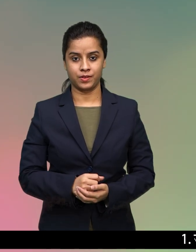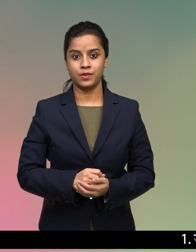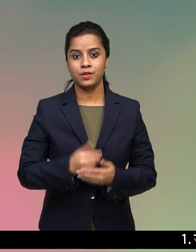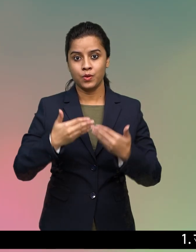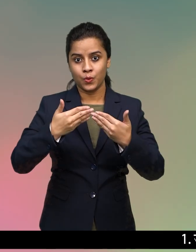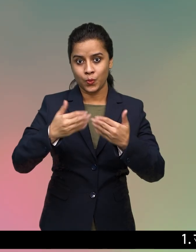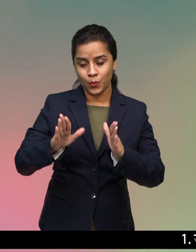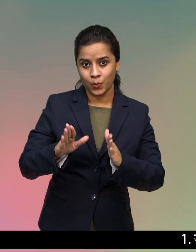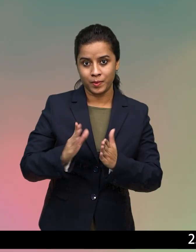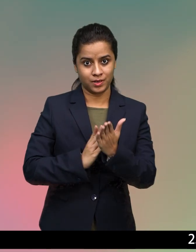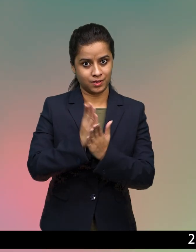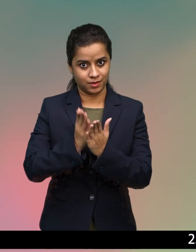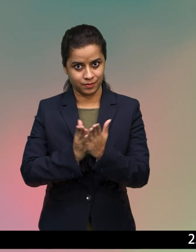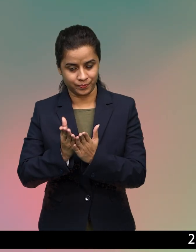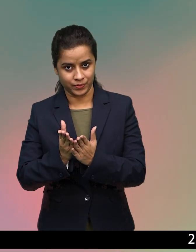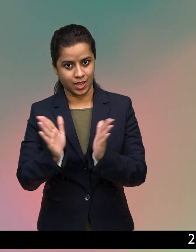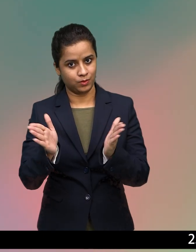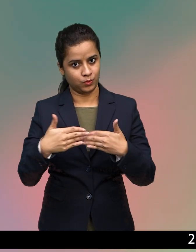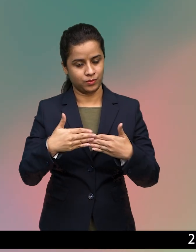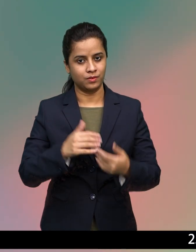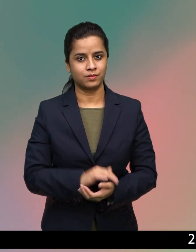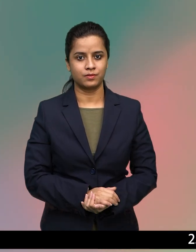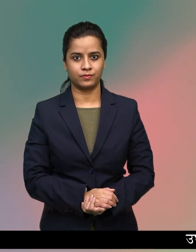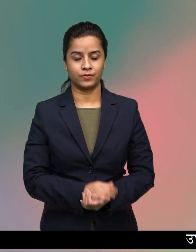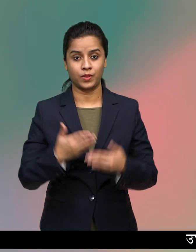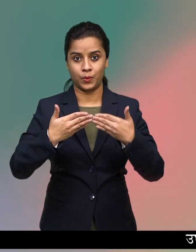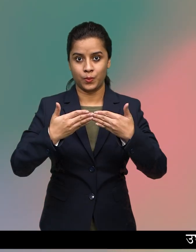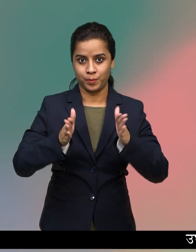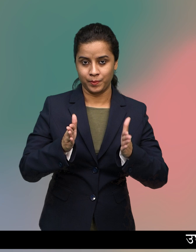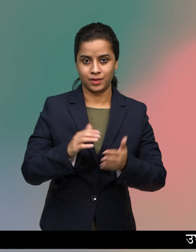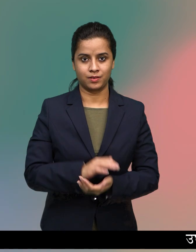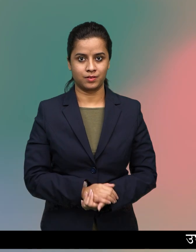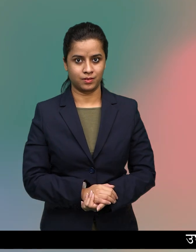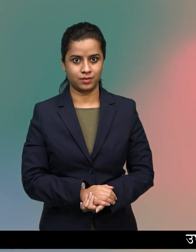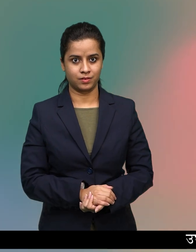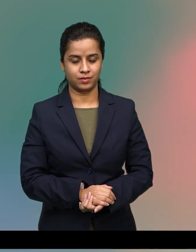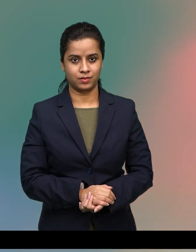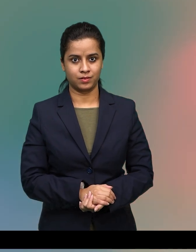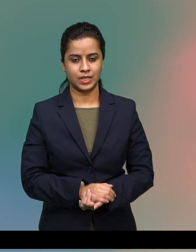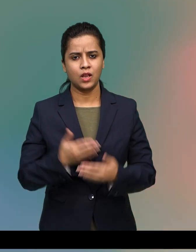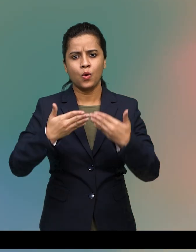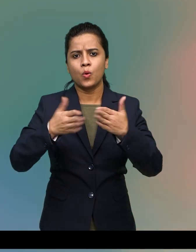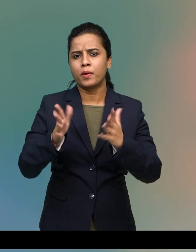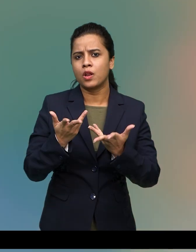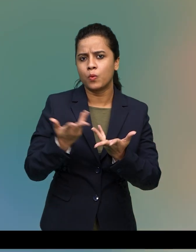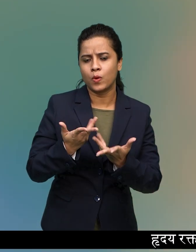उघडी संचार प्रणाली, बंद संचार प्रणाली. उघडी संचार प्रणाली या प्रकारात